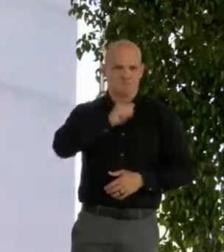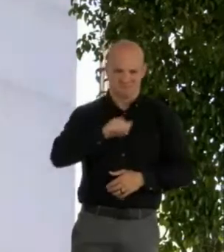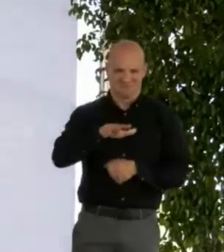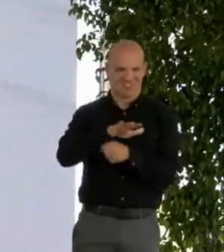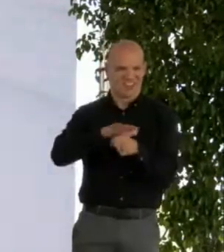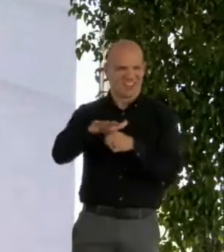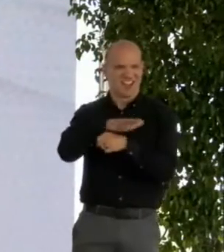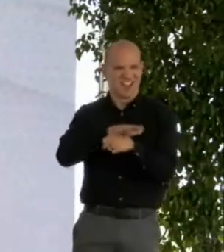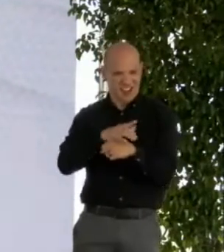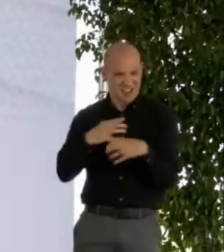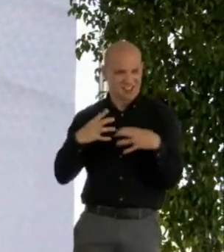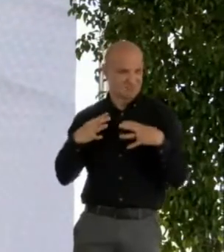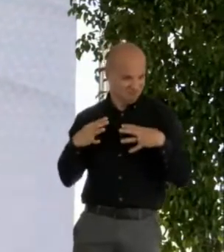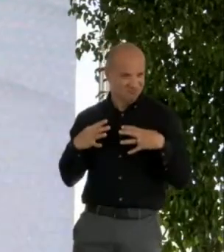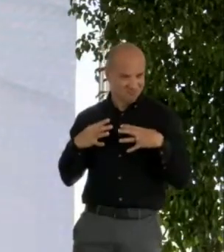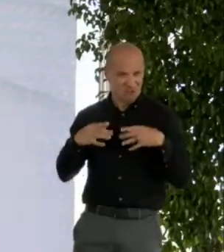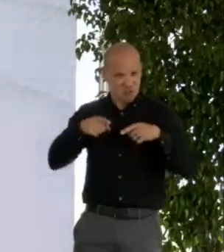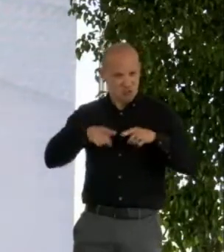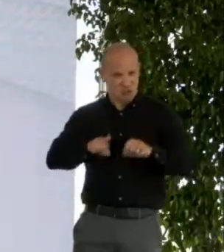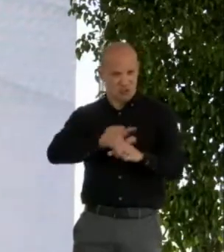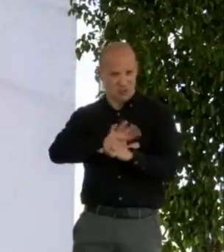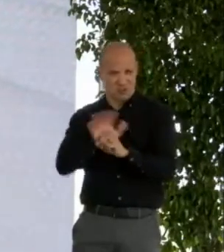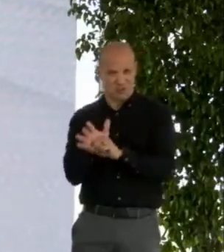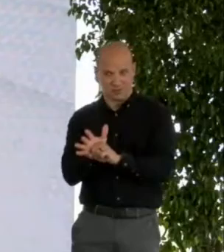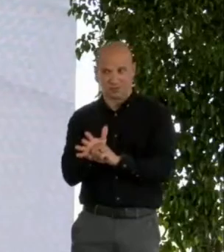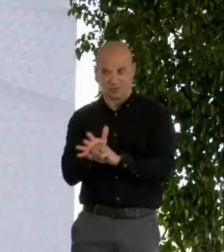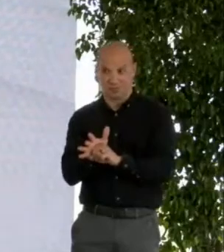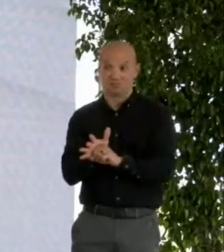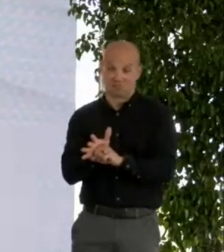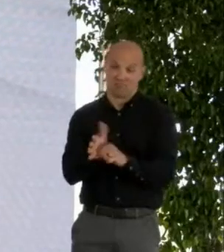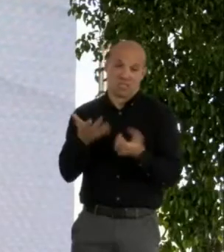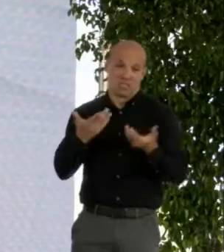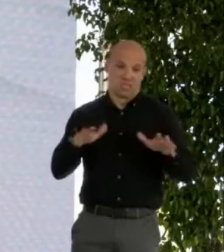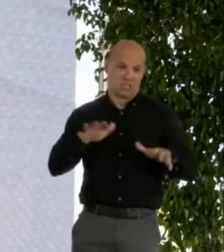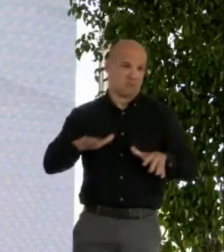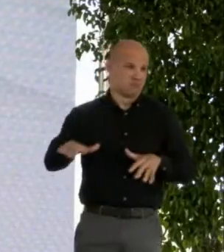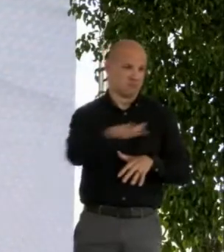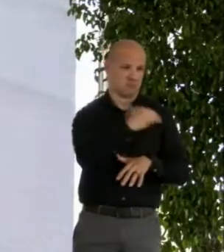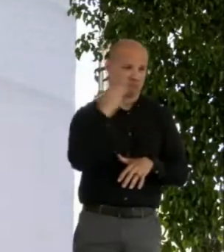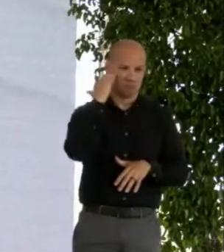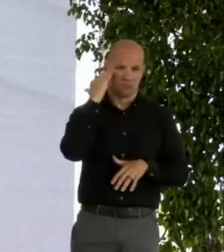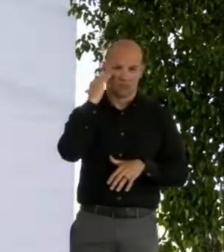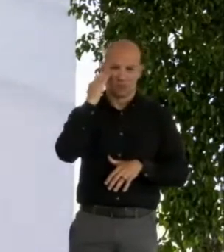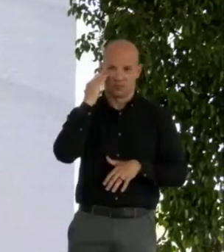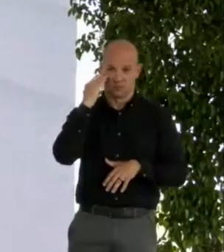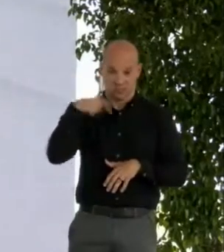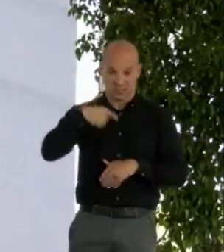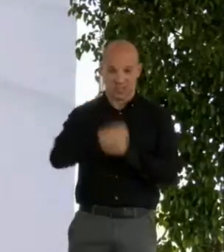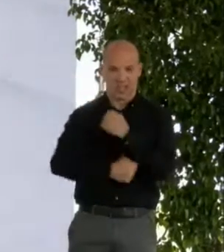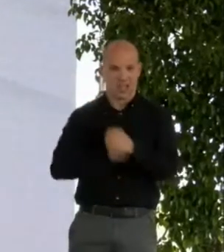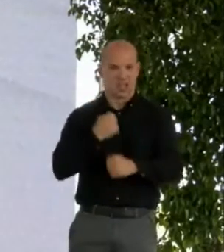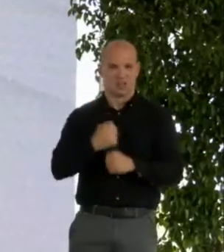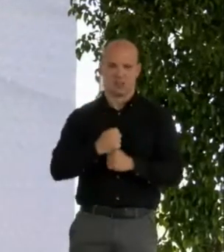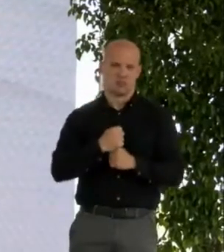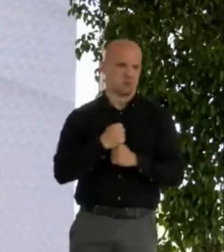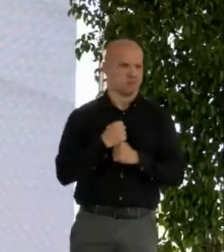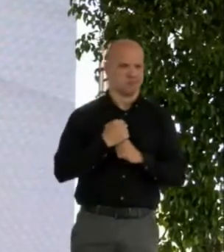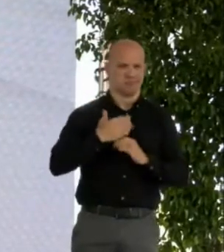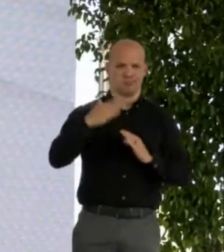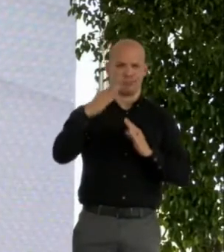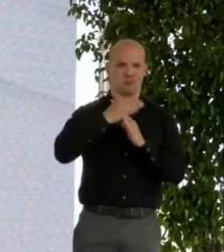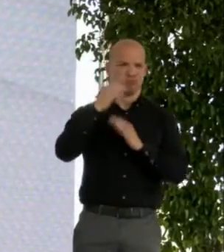sector durante la pandemia, y ya es por todos conocido de que estamos teniendo un año récord en cuanto